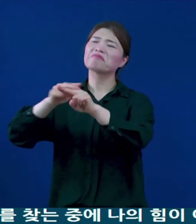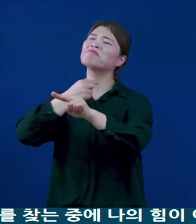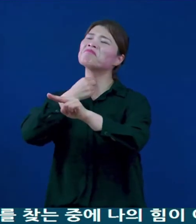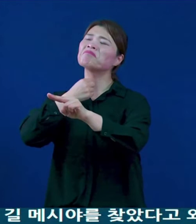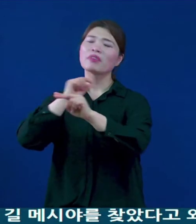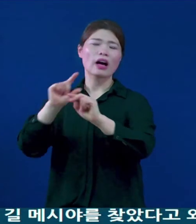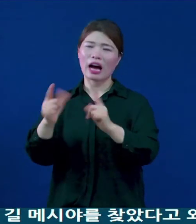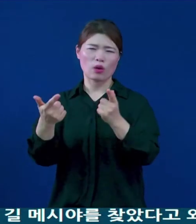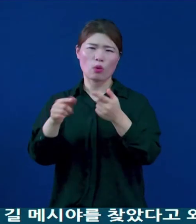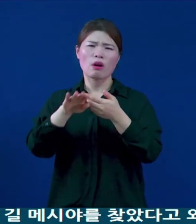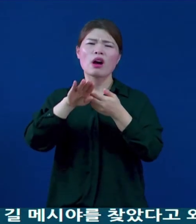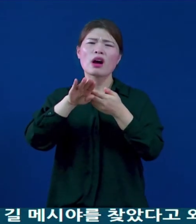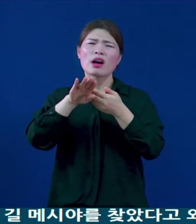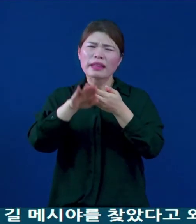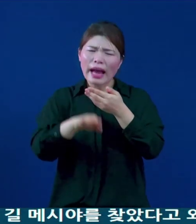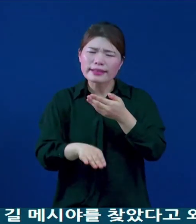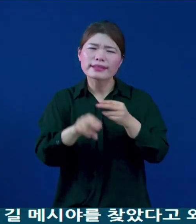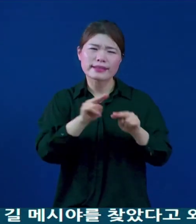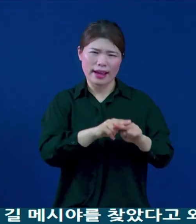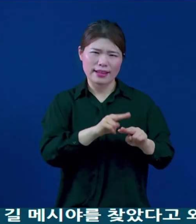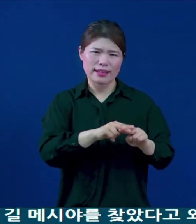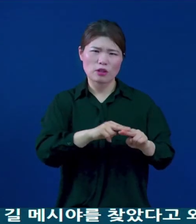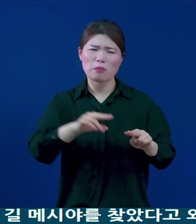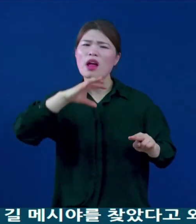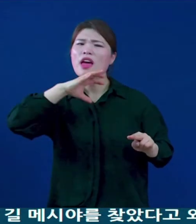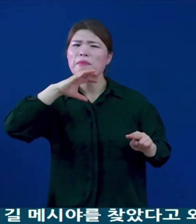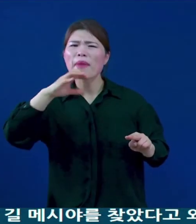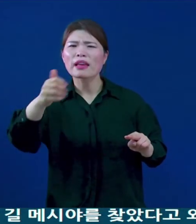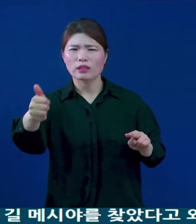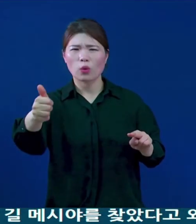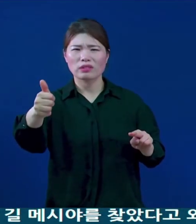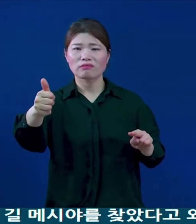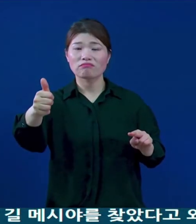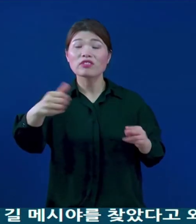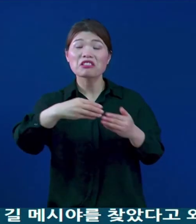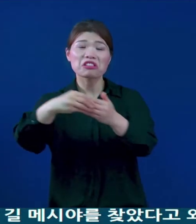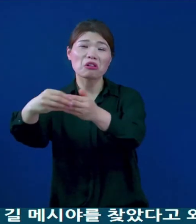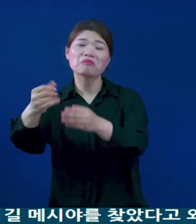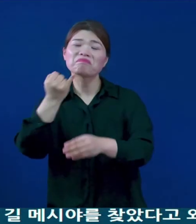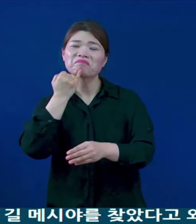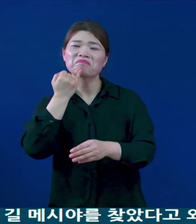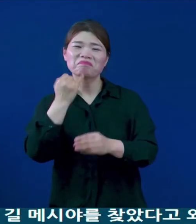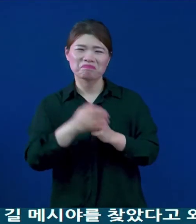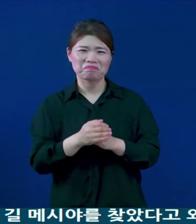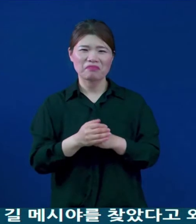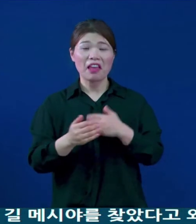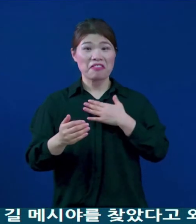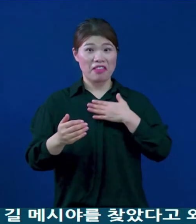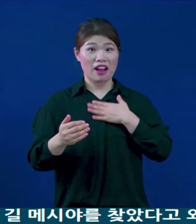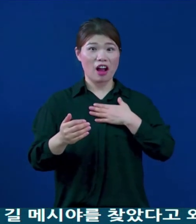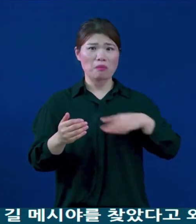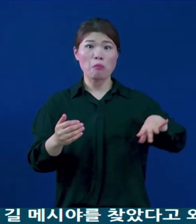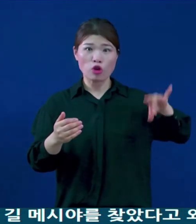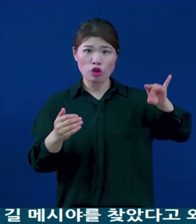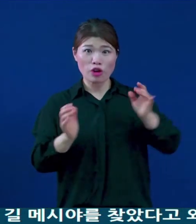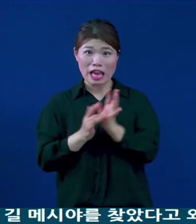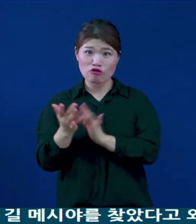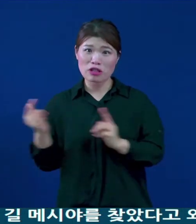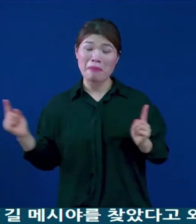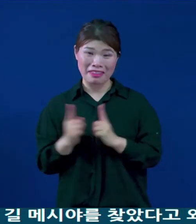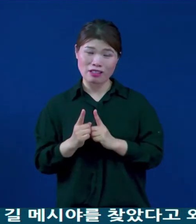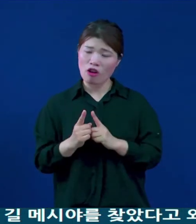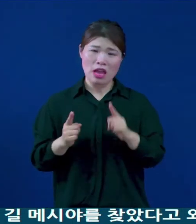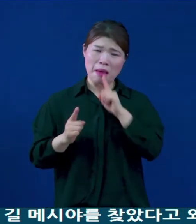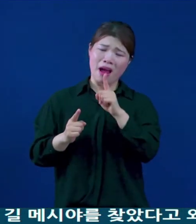자리, 겸손한 자리, 베드로는 그렇게 리더하고 자기는 베드로를 소개했고 내가 원조 이렇게 주장하지 않고,